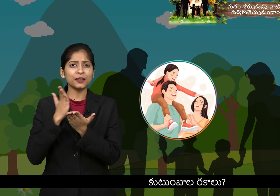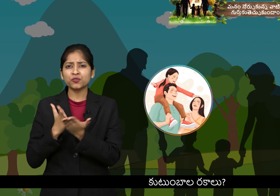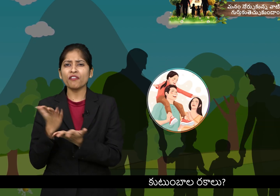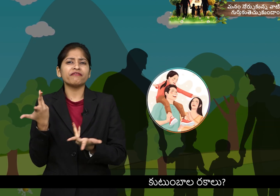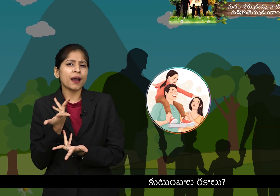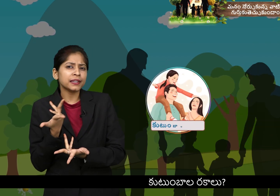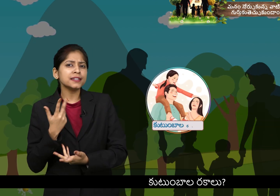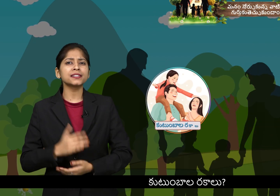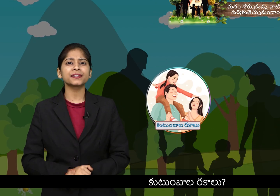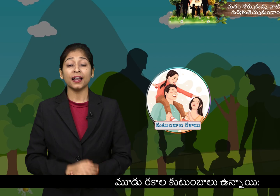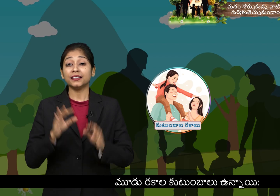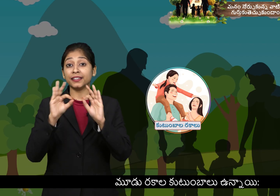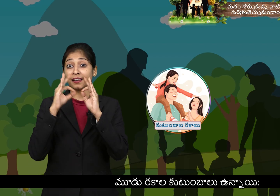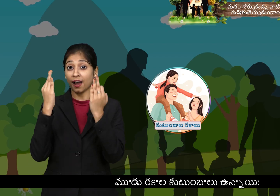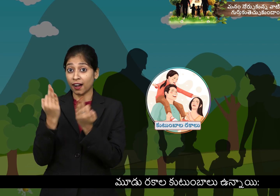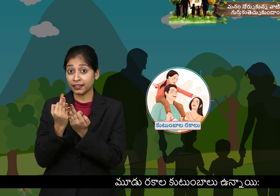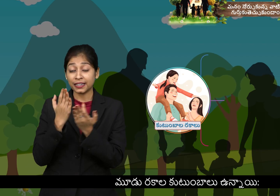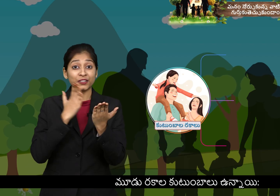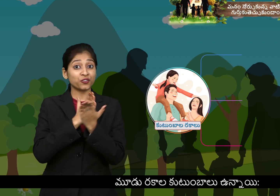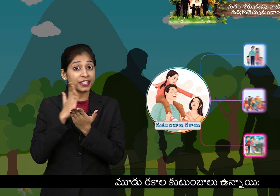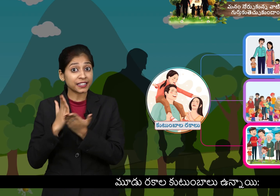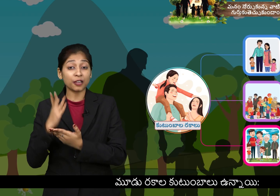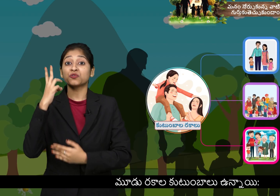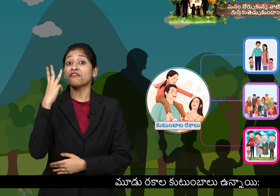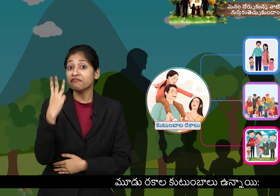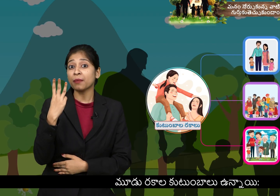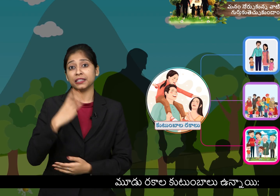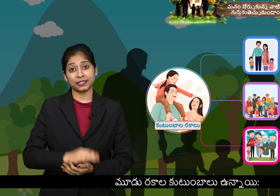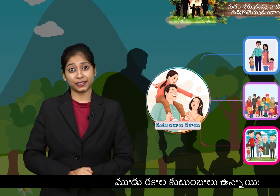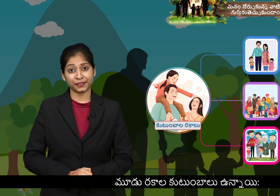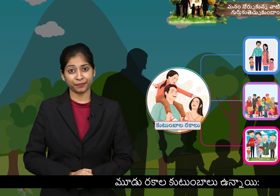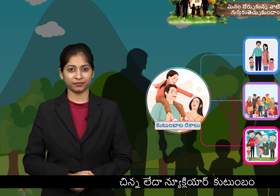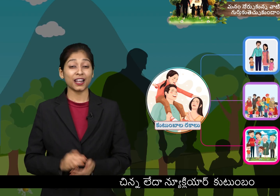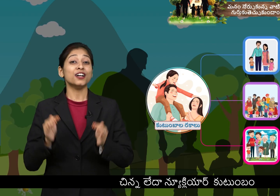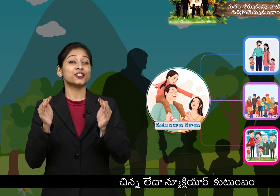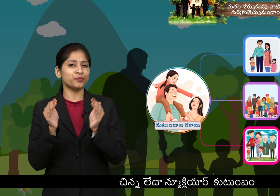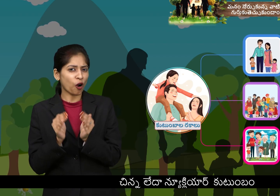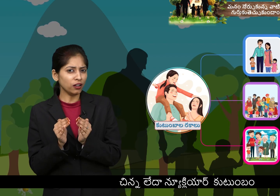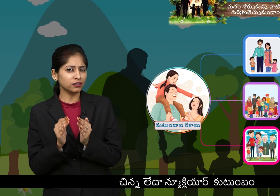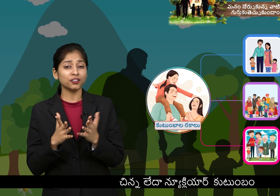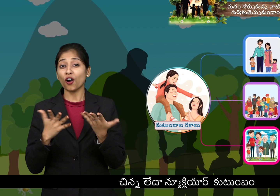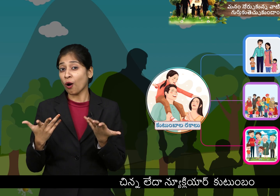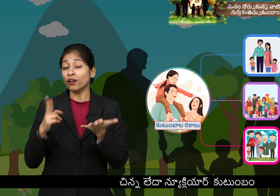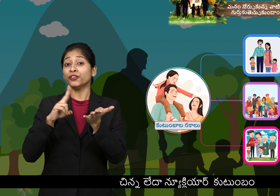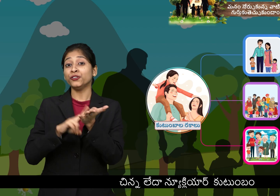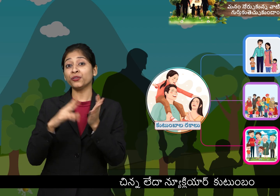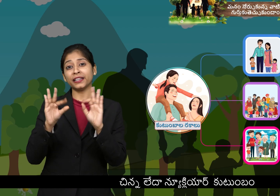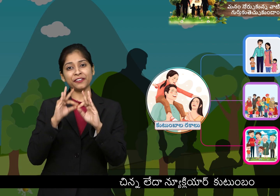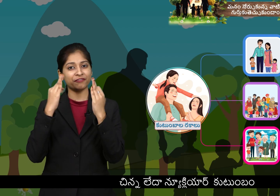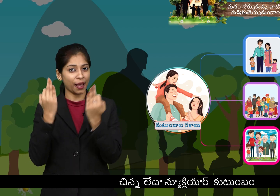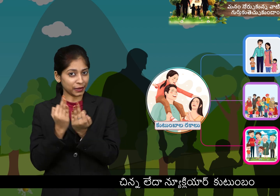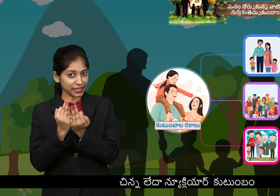కుటుంబాల రకాలు. 3 రకాల కుటుంబాలు ఉన్నాయి. చిన్న లేదా న్యూక్లియర్